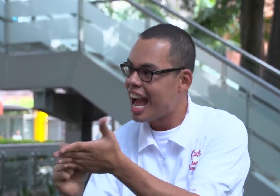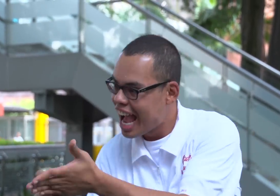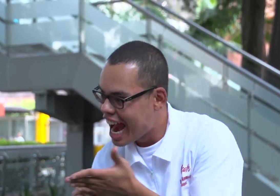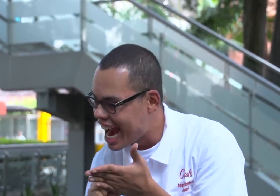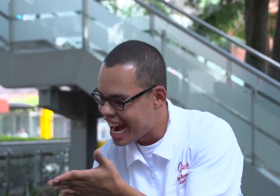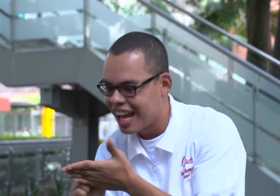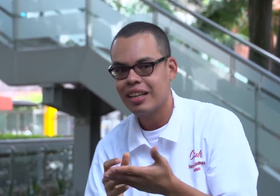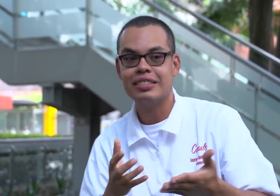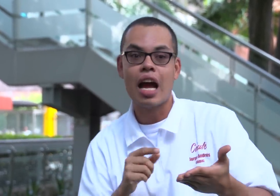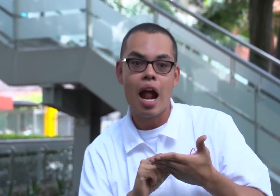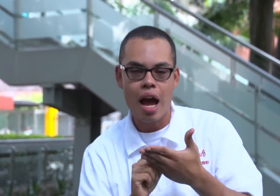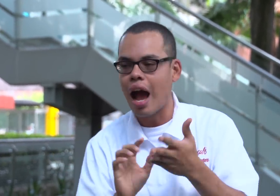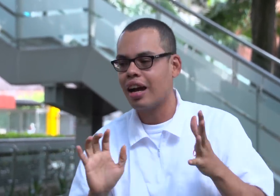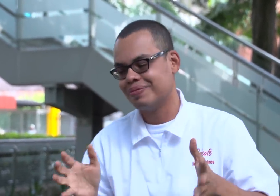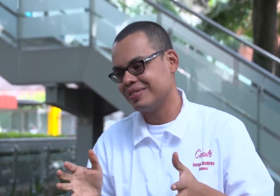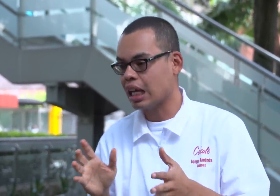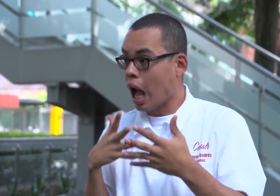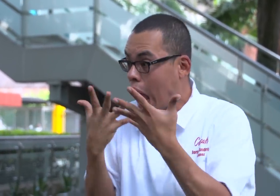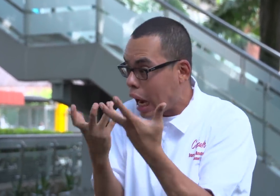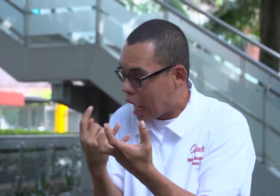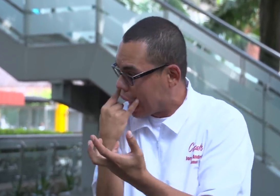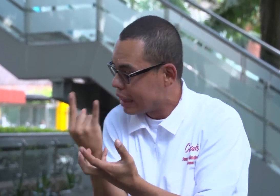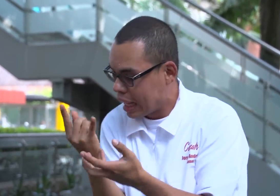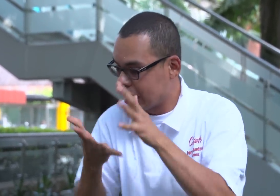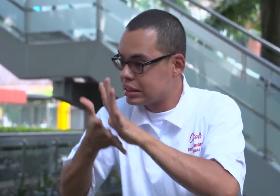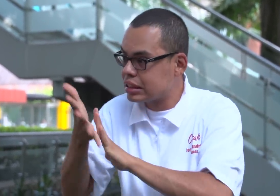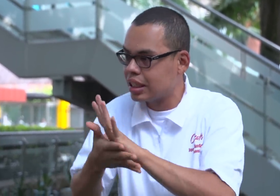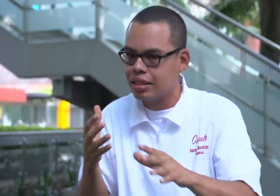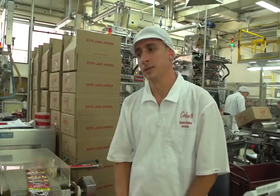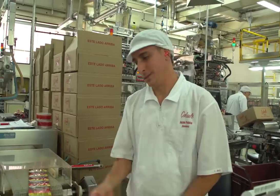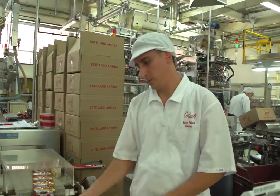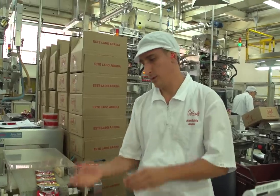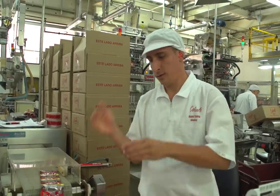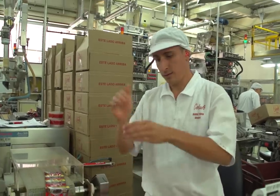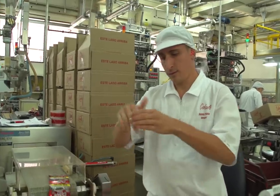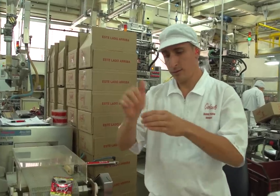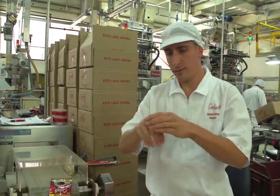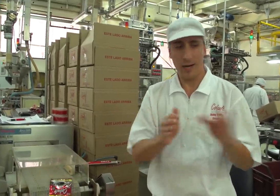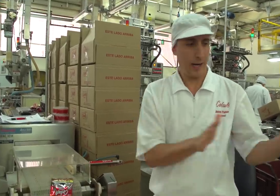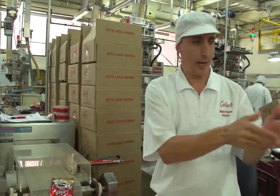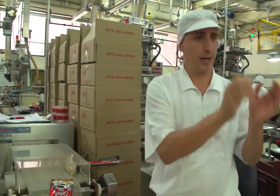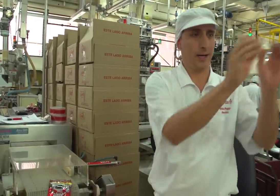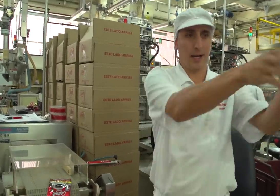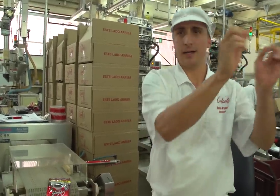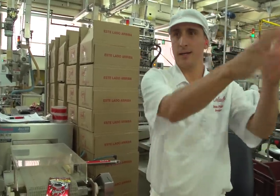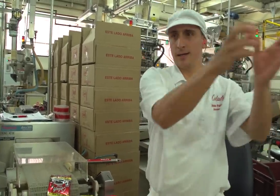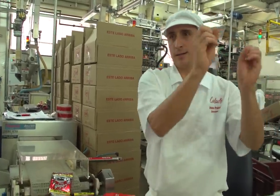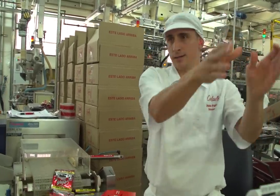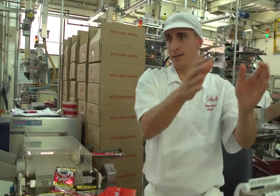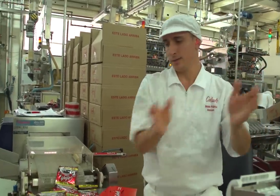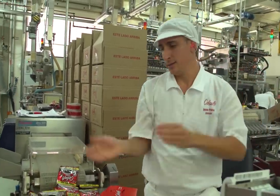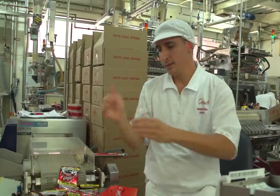entiende, entonces me toca escribirle para que ella pueda comunicarse conmigo. A mí lo que me toca es empacar en cajas.